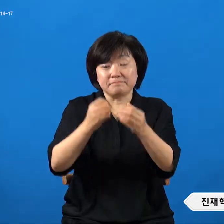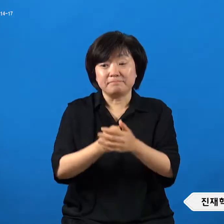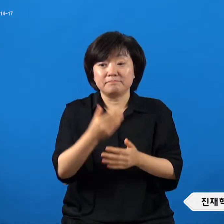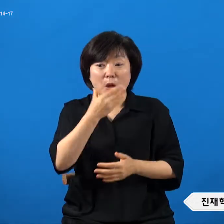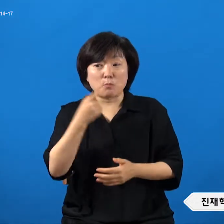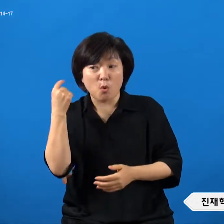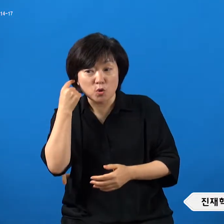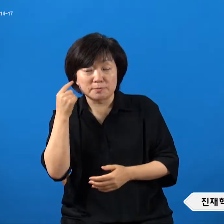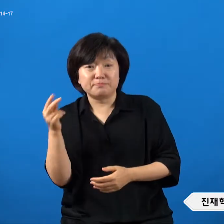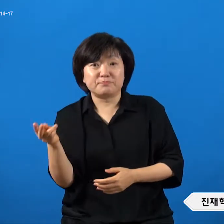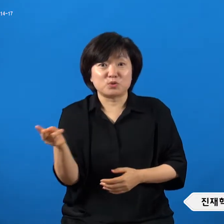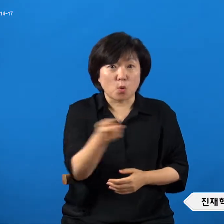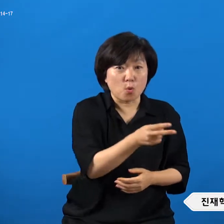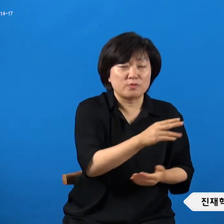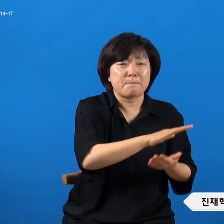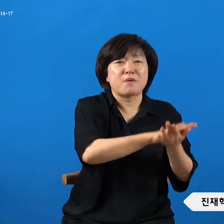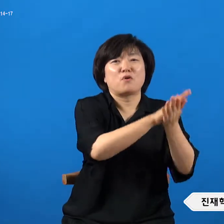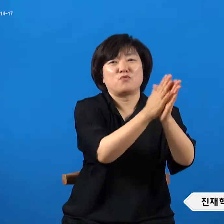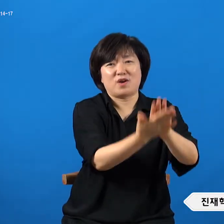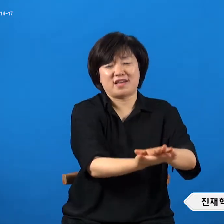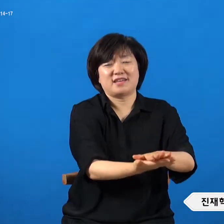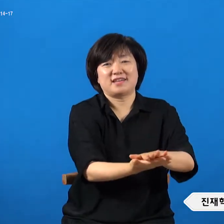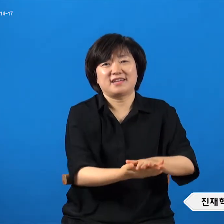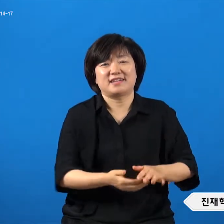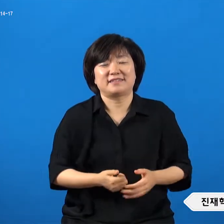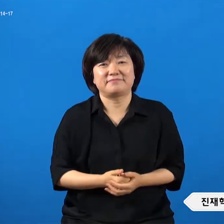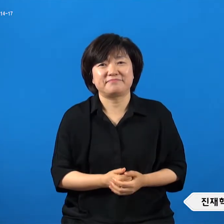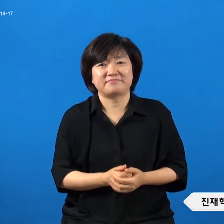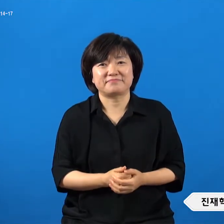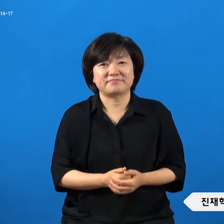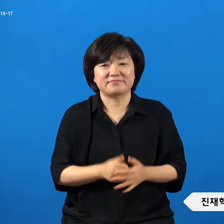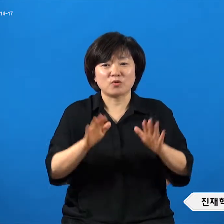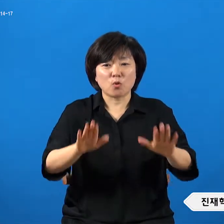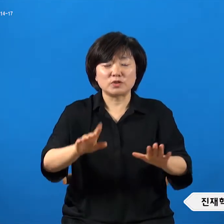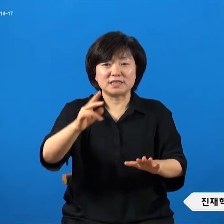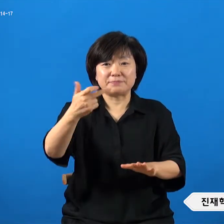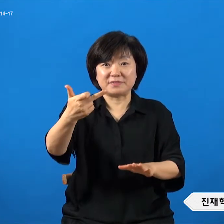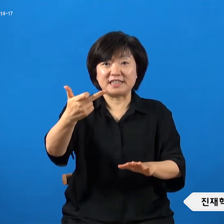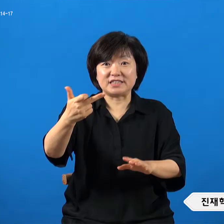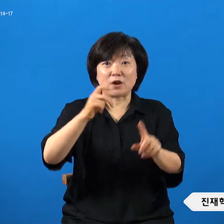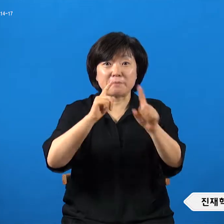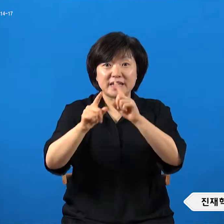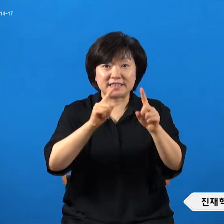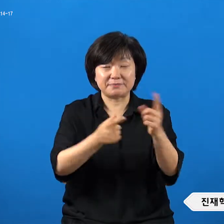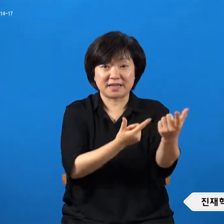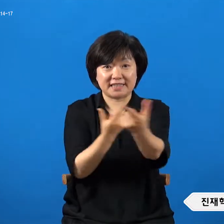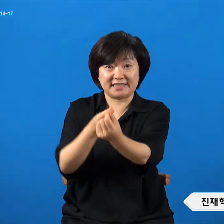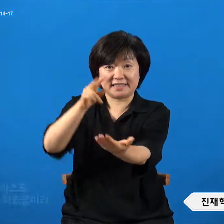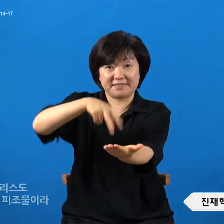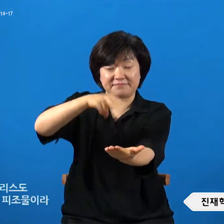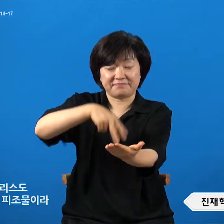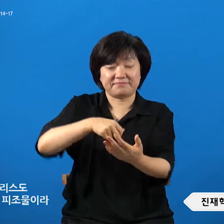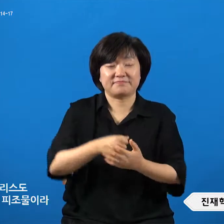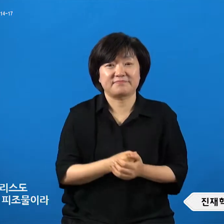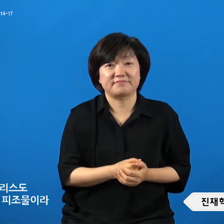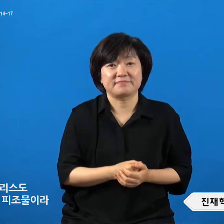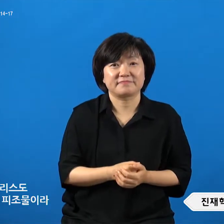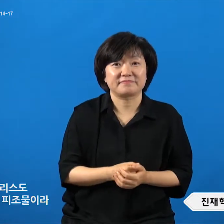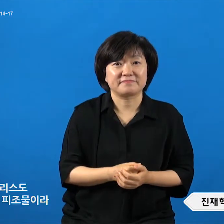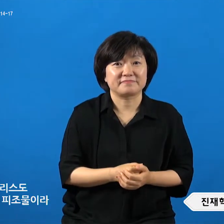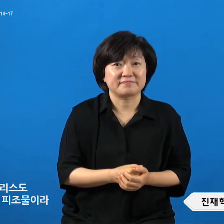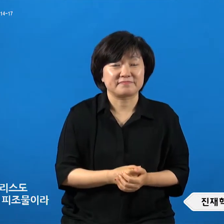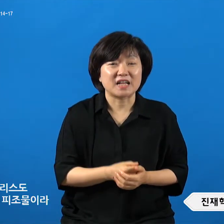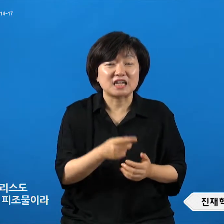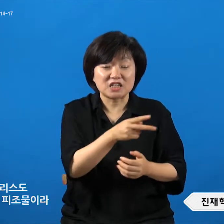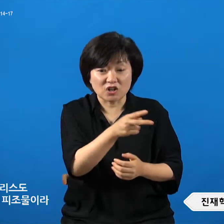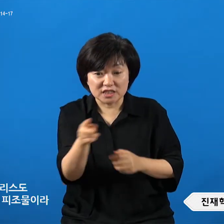번째로 복음은 변화입니다. 본문 17절 말씀을 같이 보겠습니다.